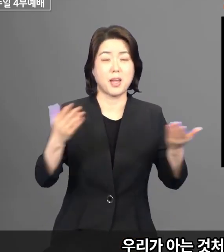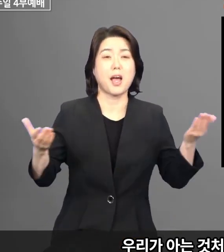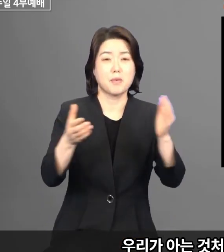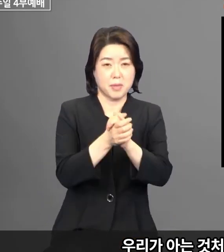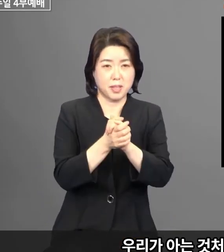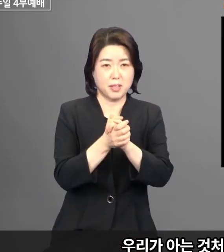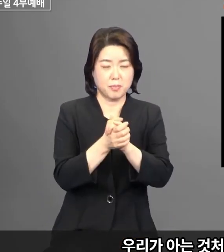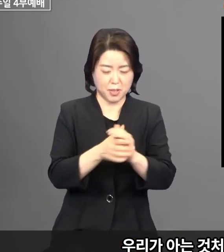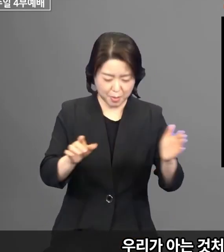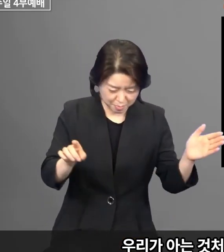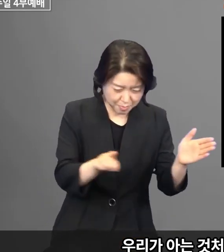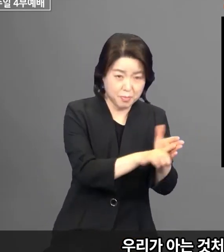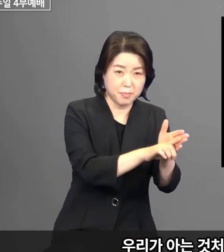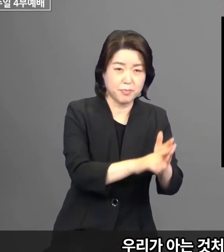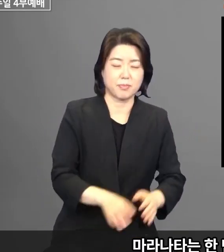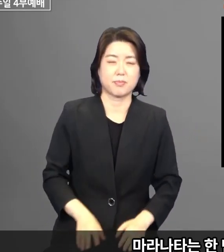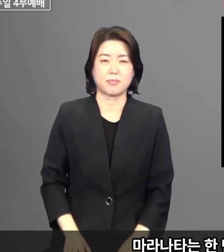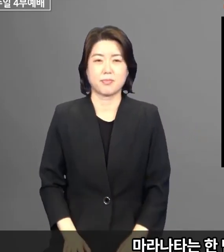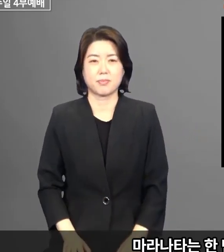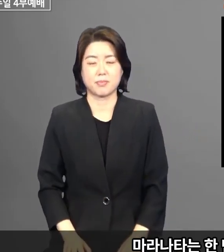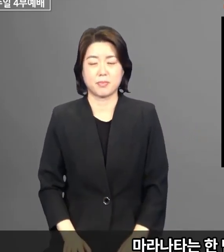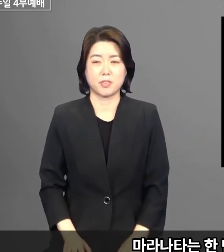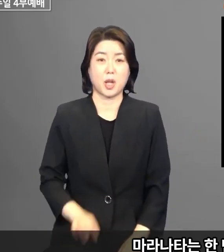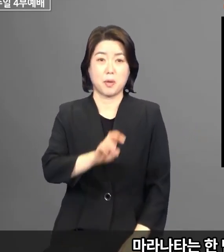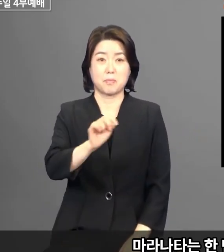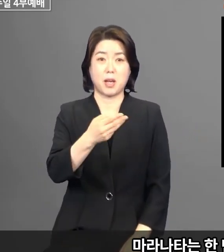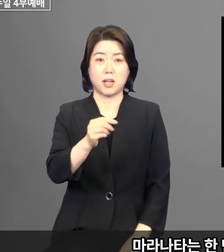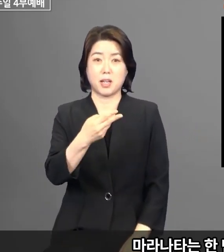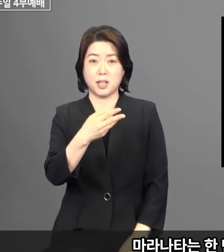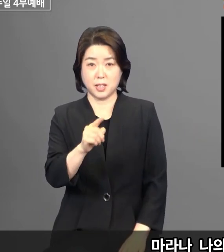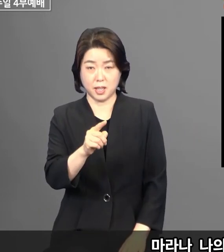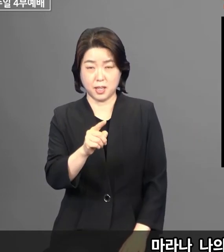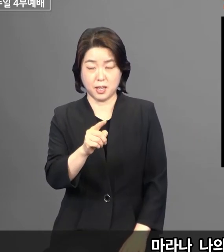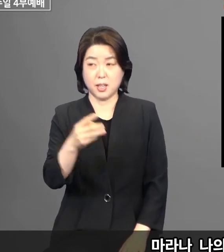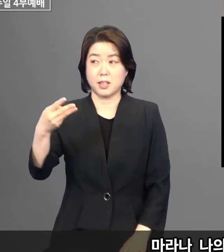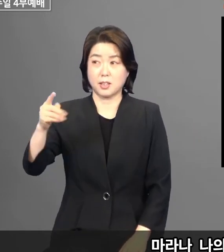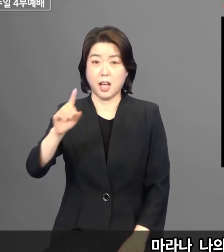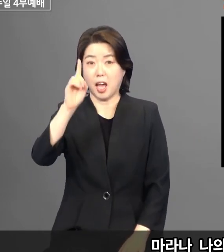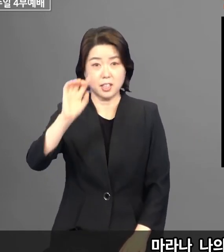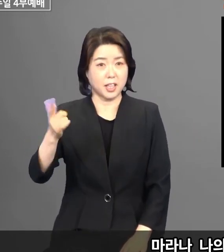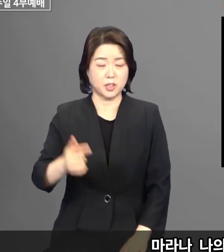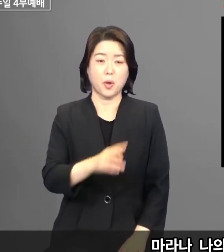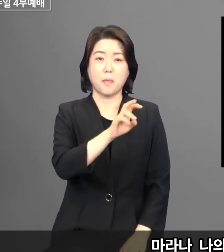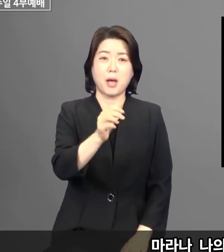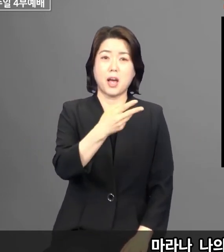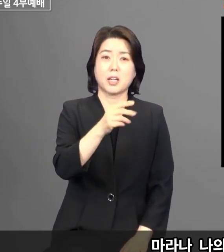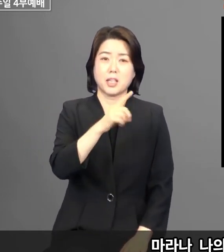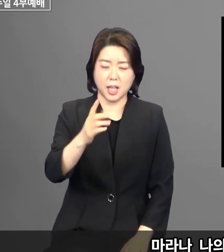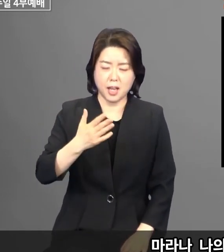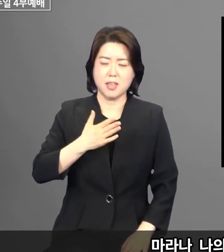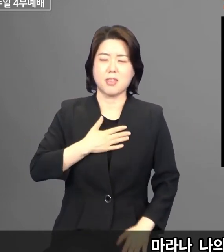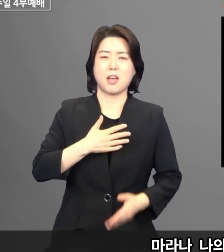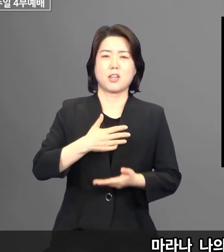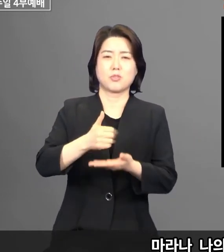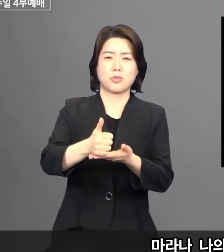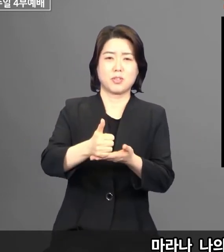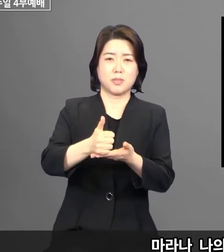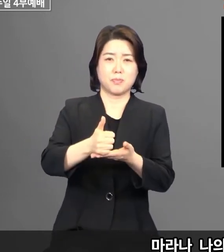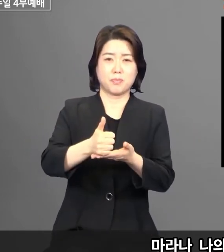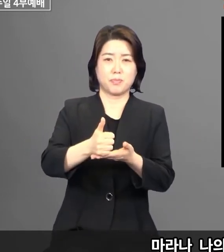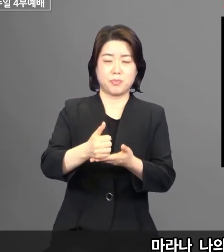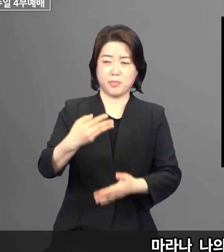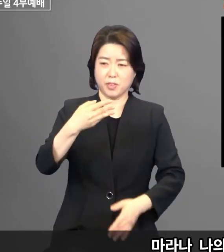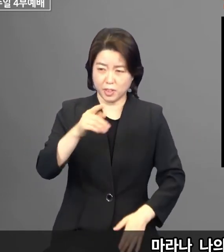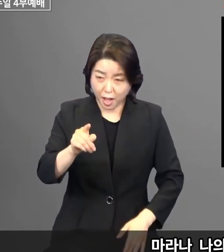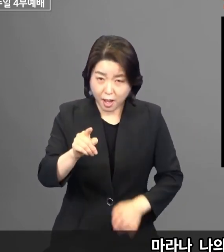아멘, 믿습니다. 마라나타는 한 단어가 아닙니다. 마라나, 나의 주님.